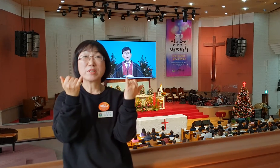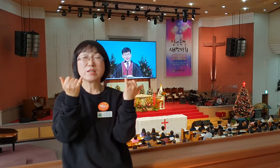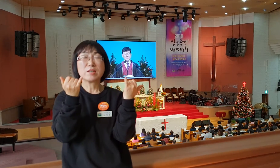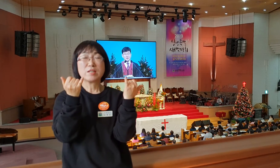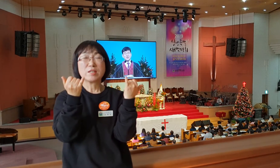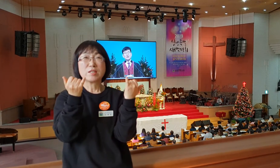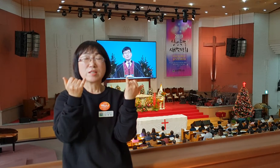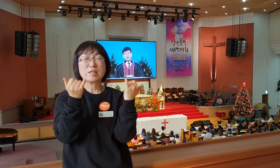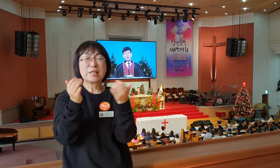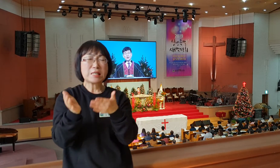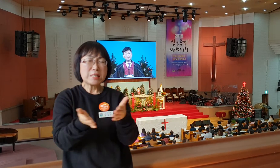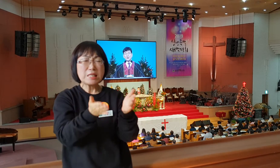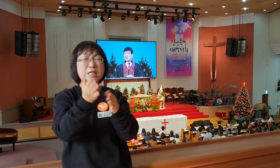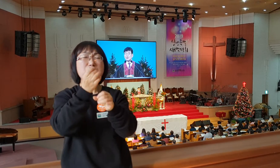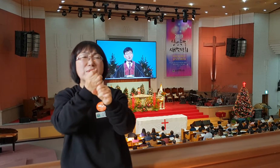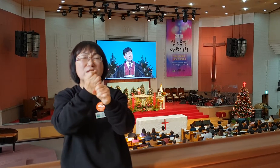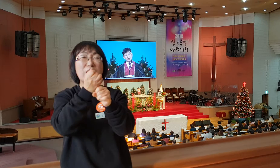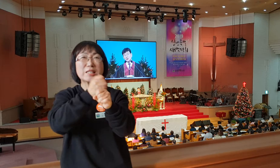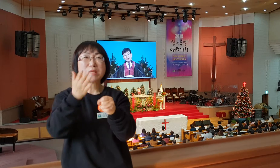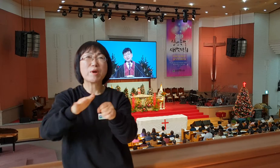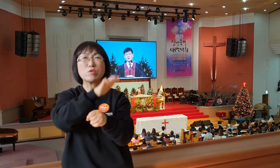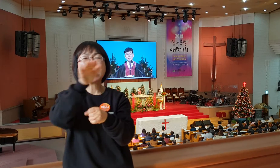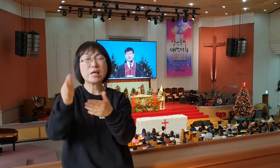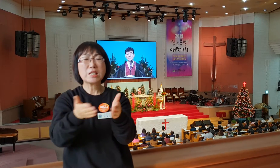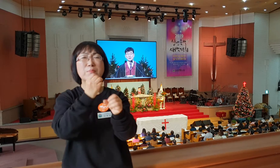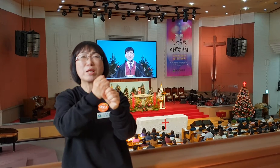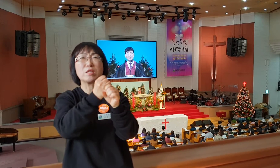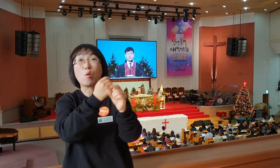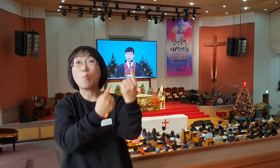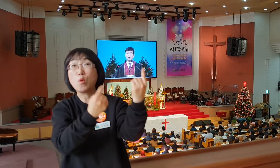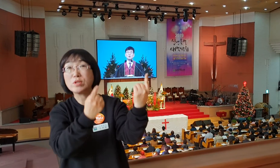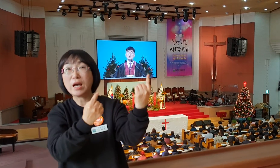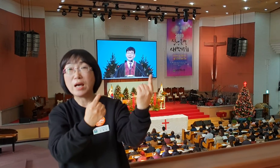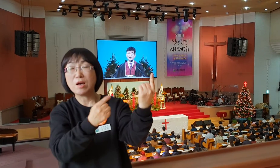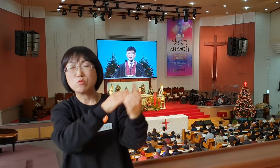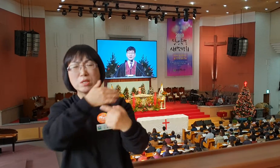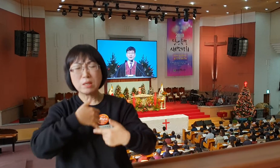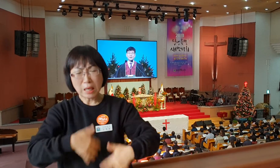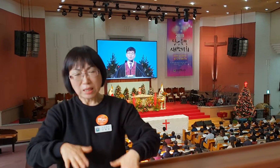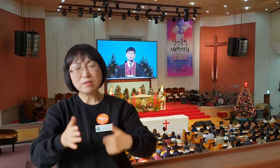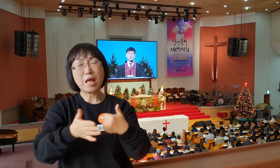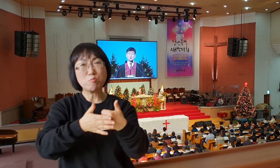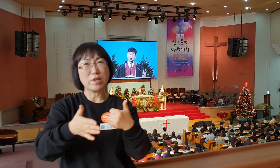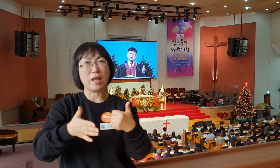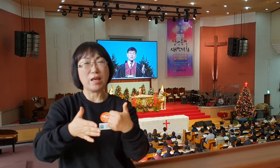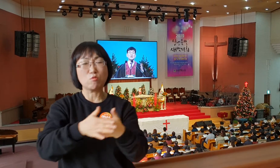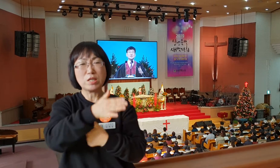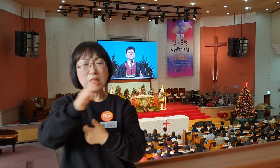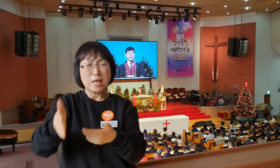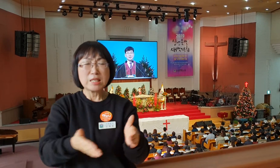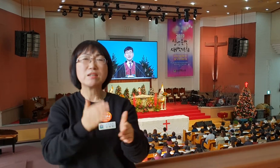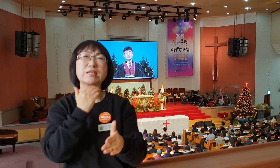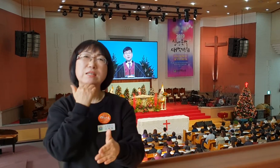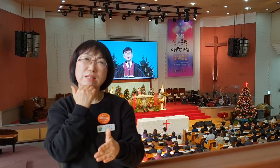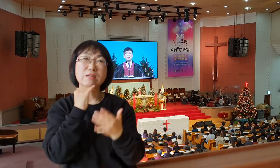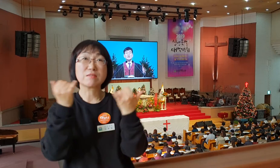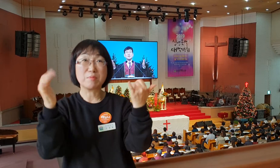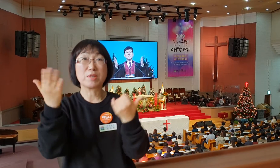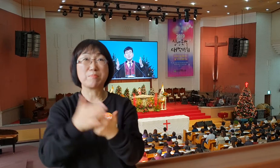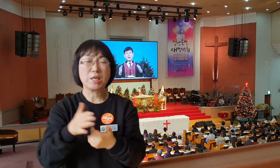뭐가 됐든지 길을 만들어요 하지만 우리는 길을 만드는 사람들 아닙니다 왜 우리는 약함이 때문에 우리는 길을 기다리는